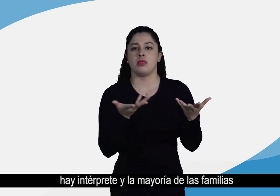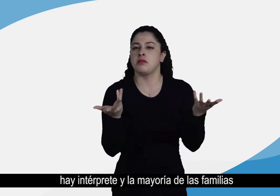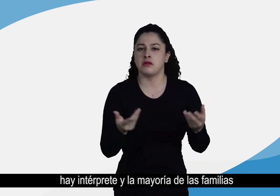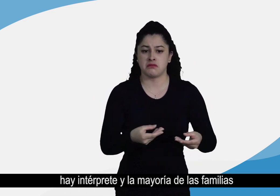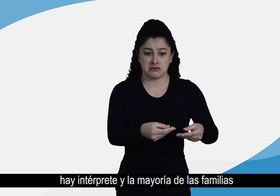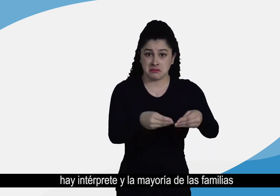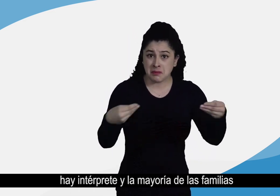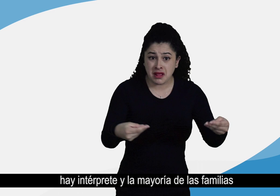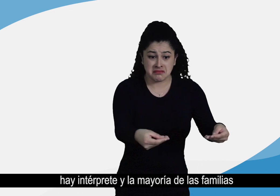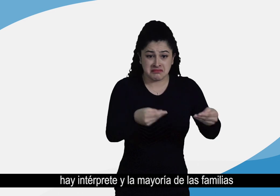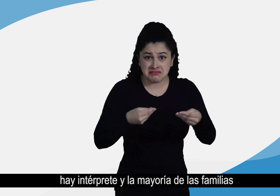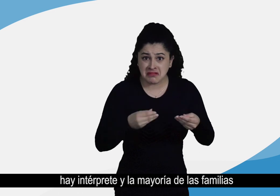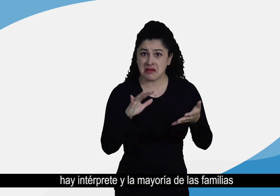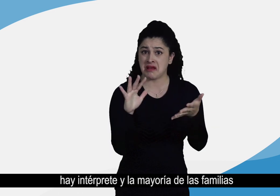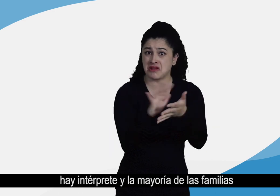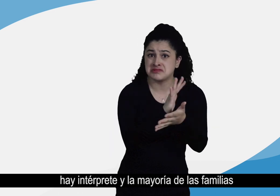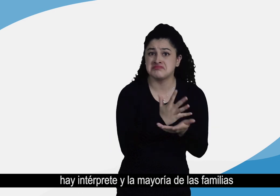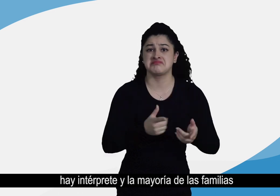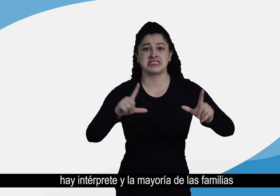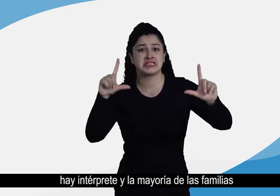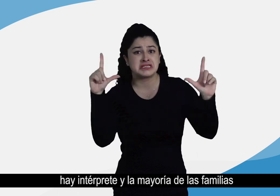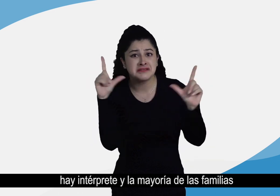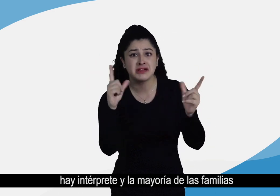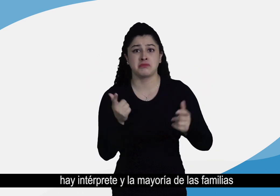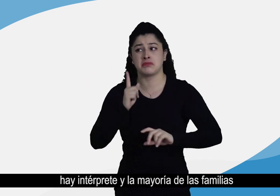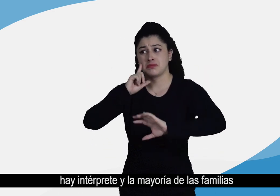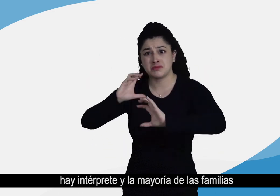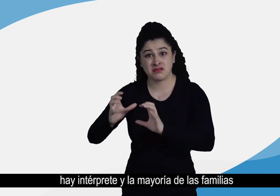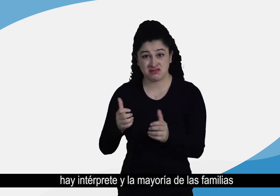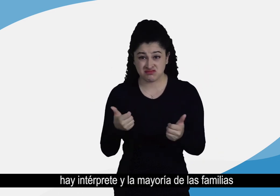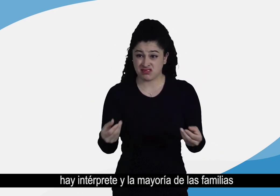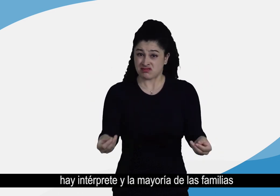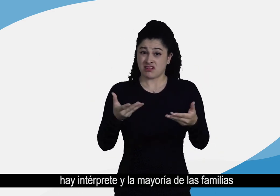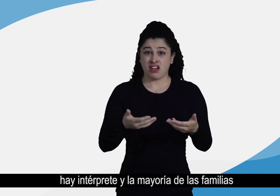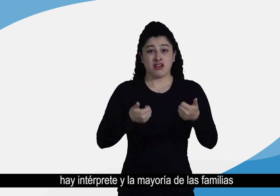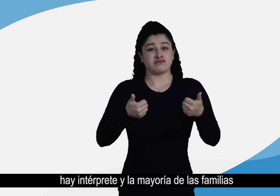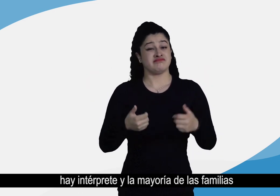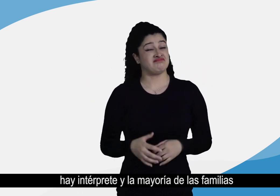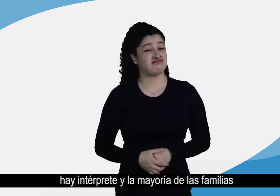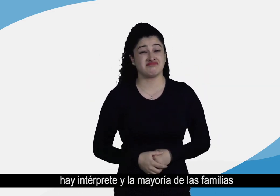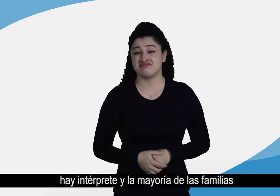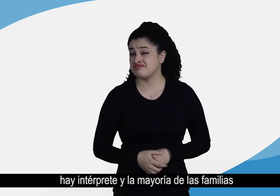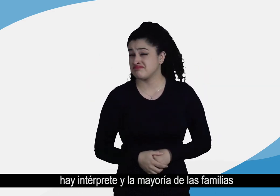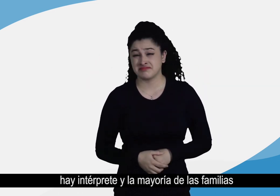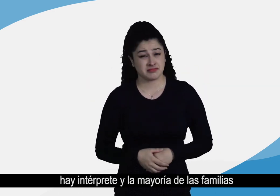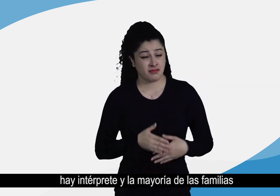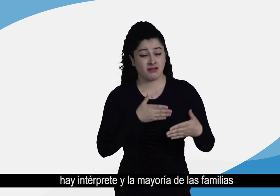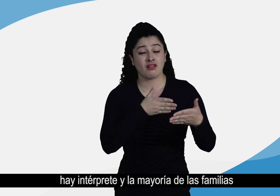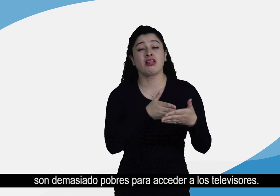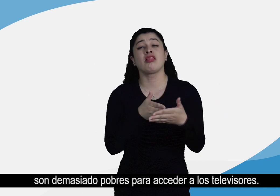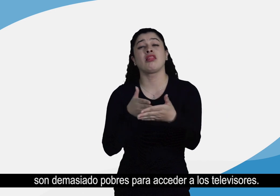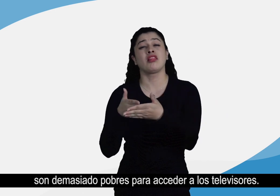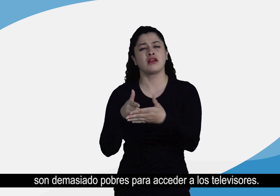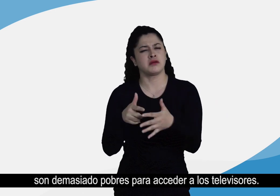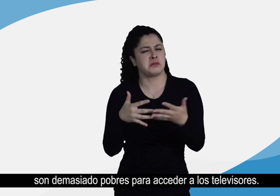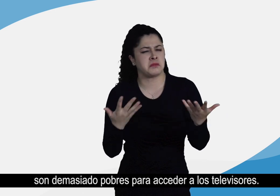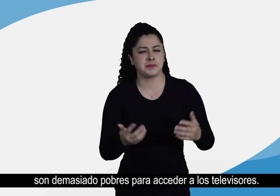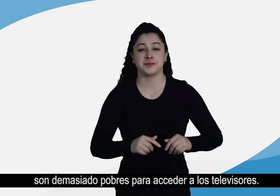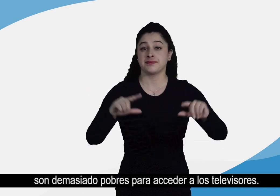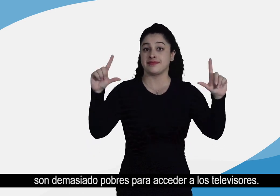Y la mayoría de las familias son demasiado pobres